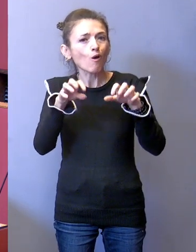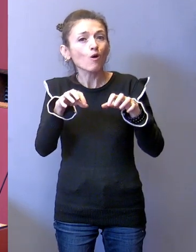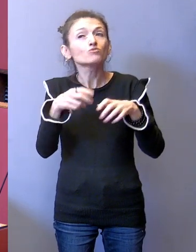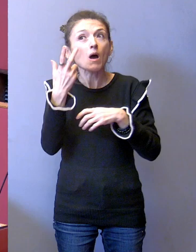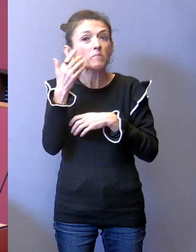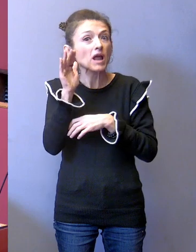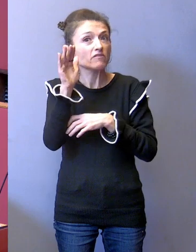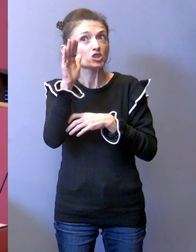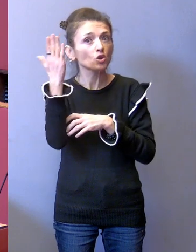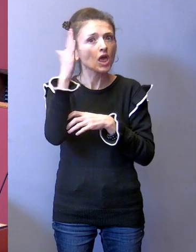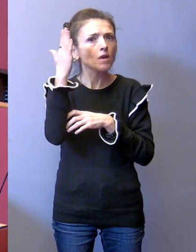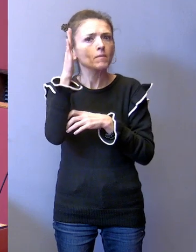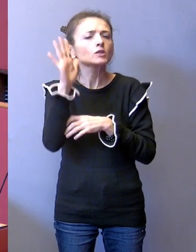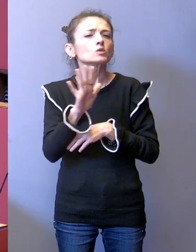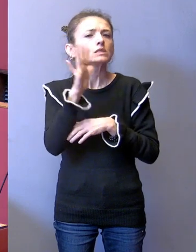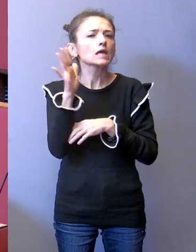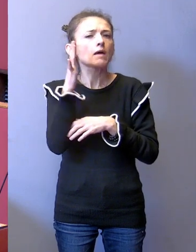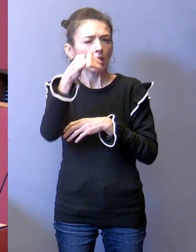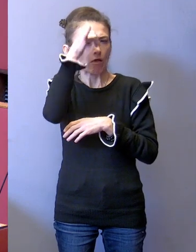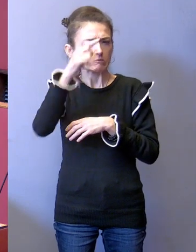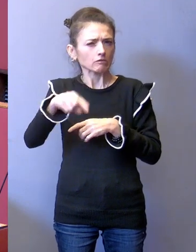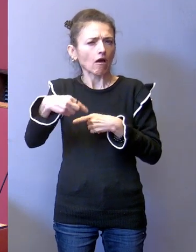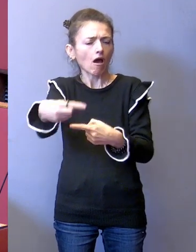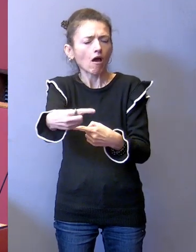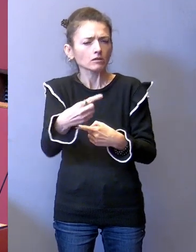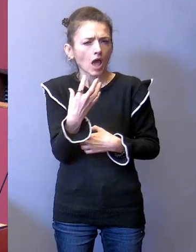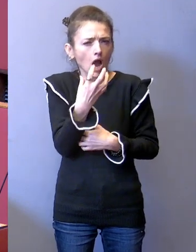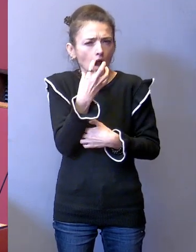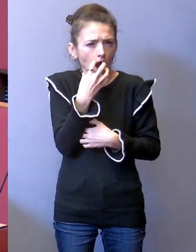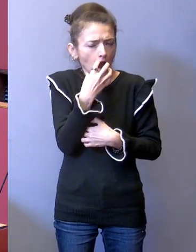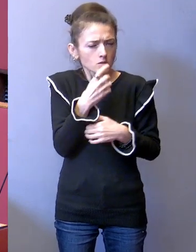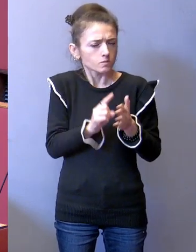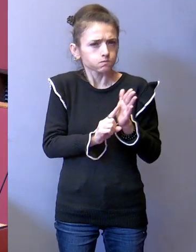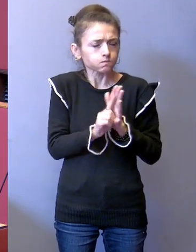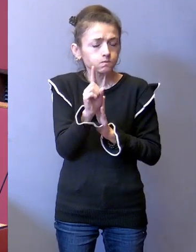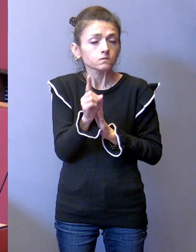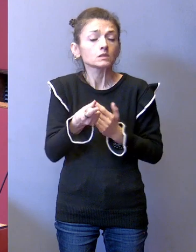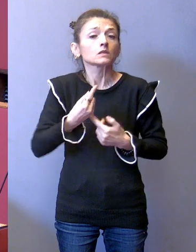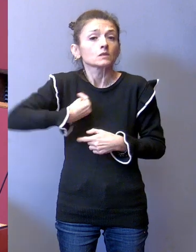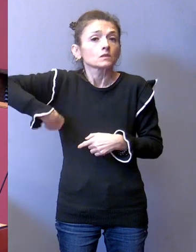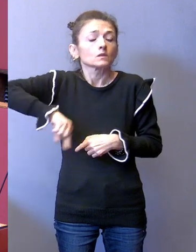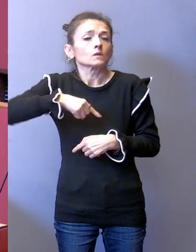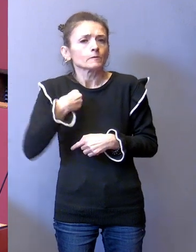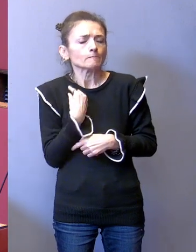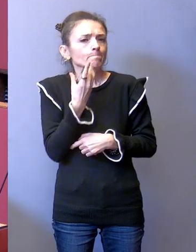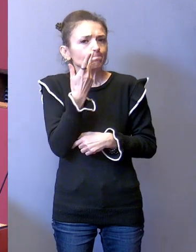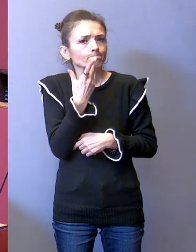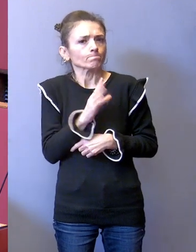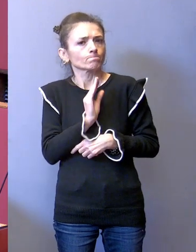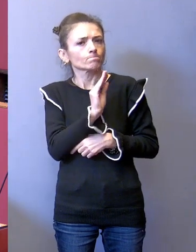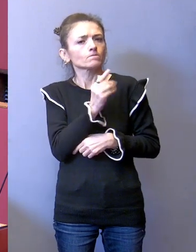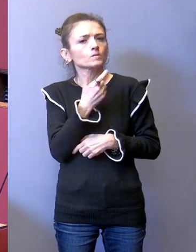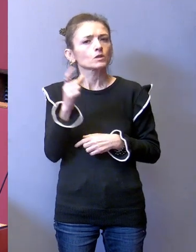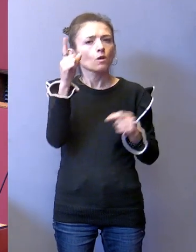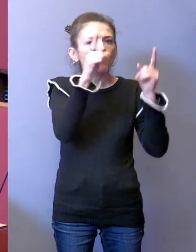sarà un'estate molto torride e molto calde quindi assessore noi ci premi interrogarla Perché la nostra